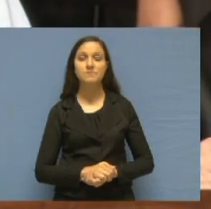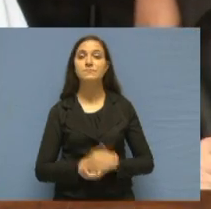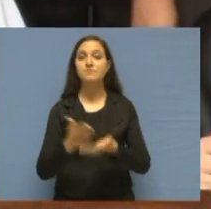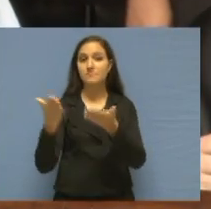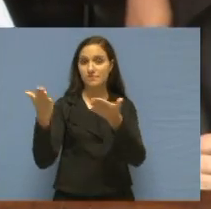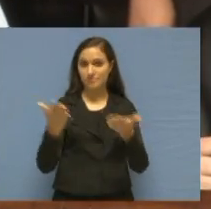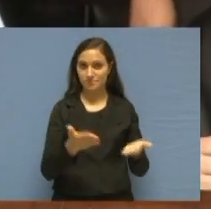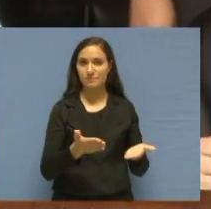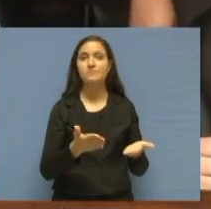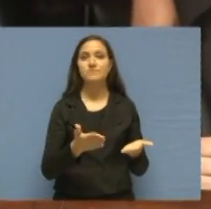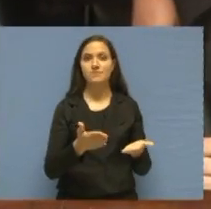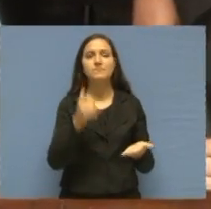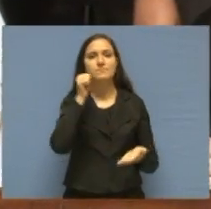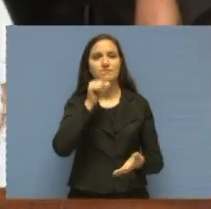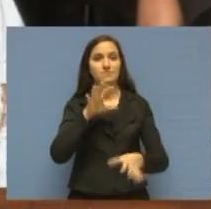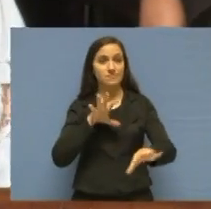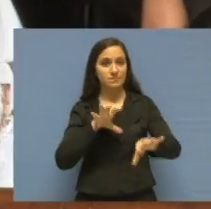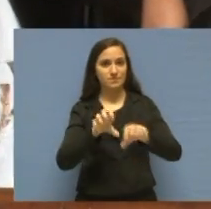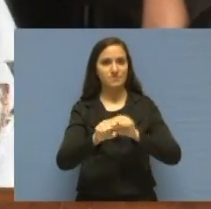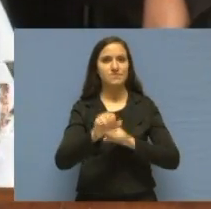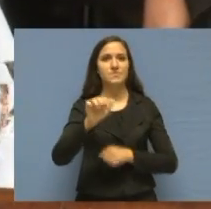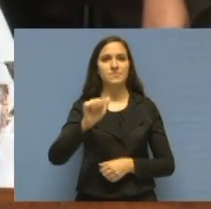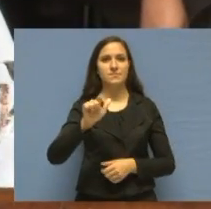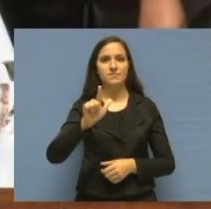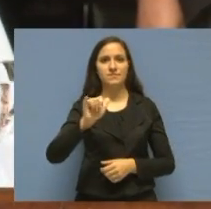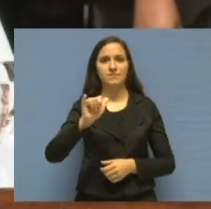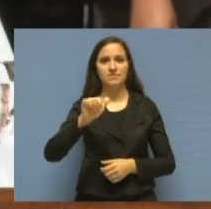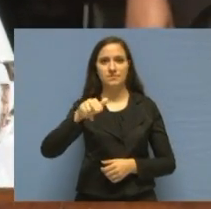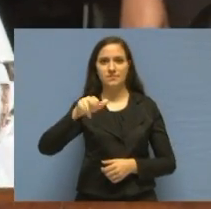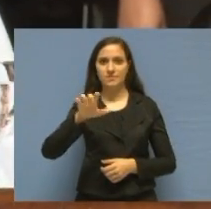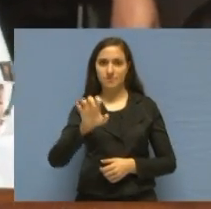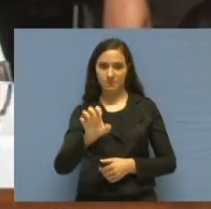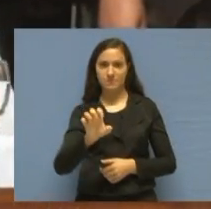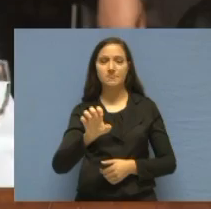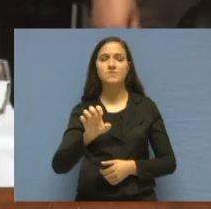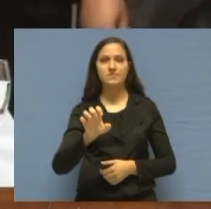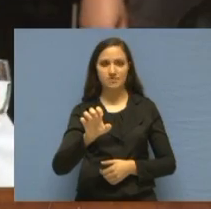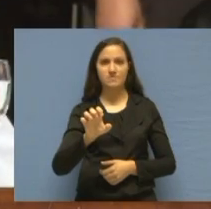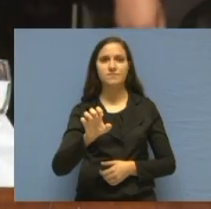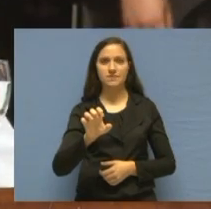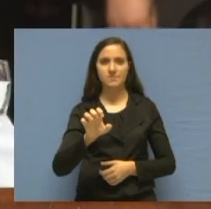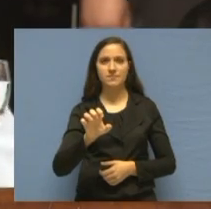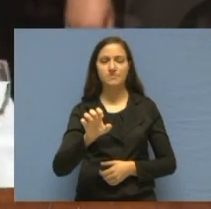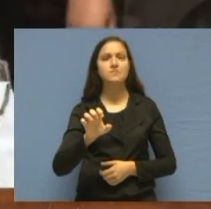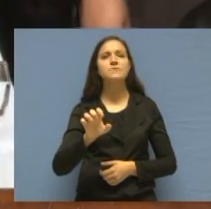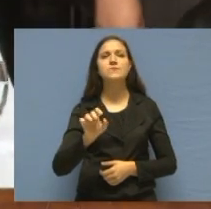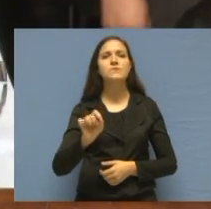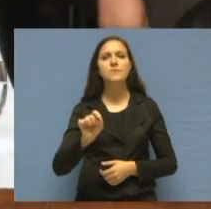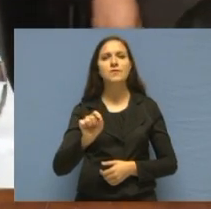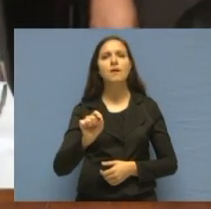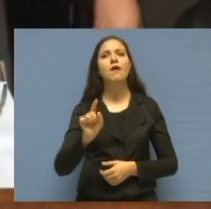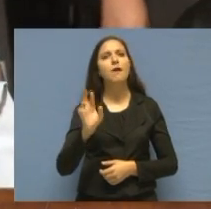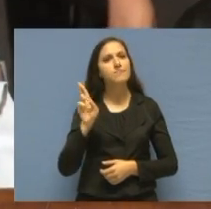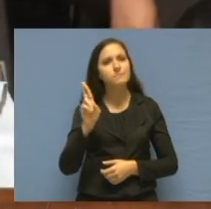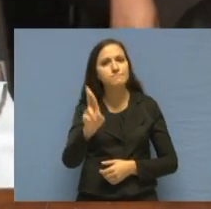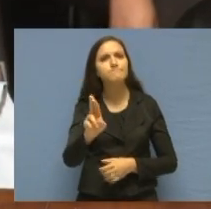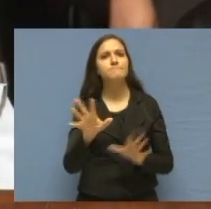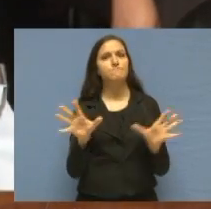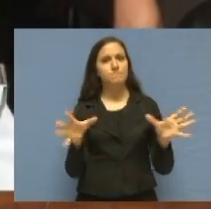Convido a formanda Aline Alckmin Camargo Spicati para, em nome das